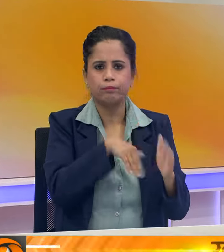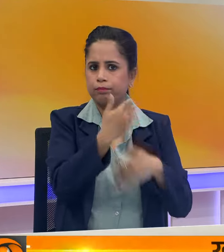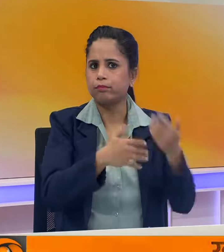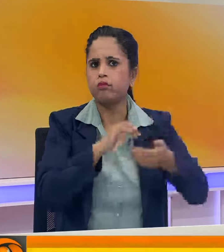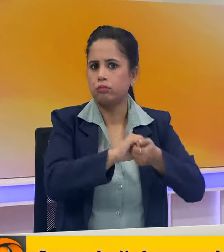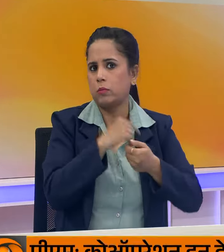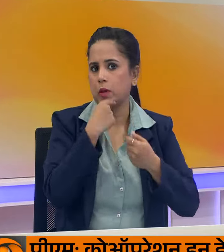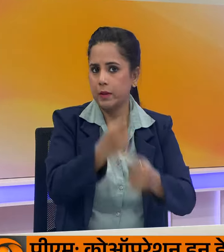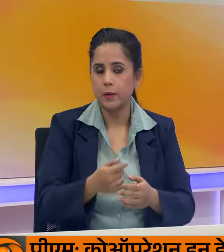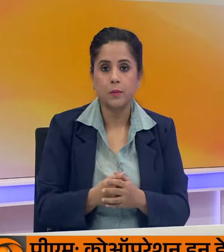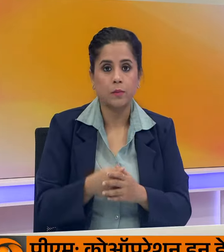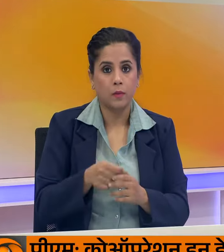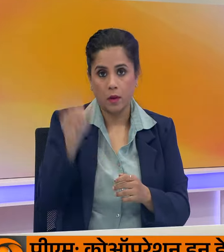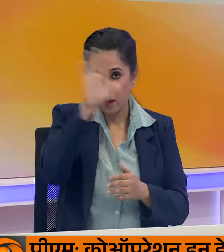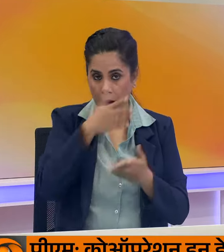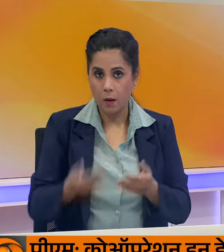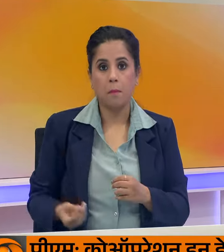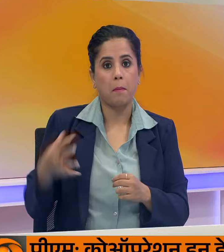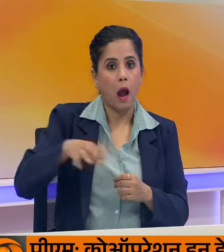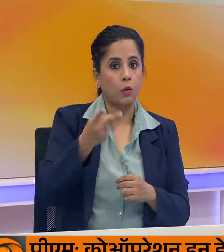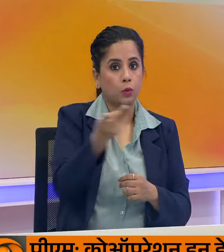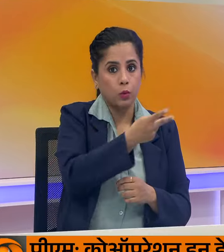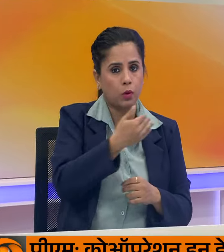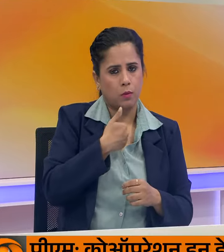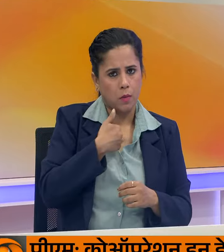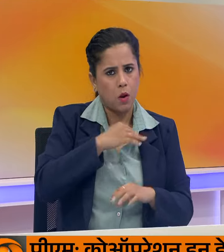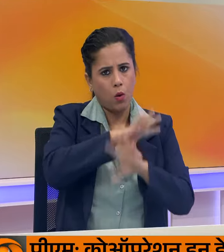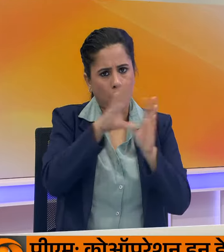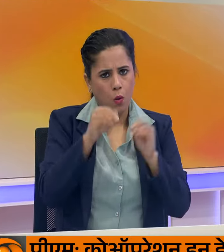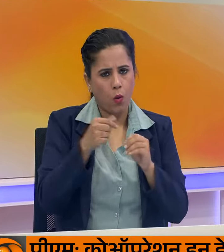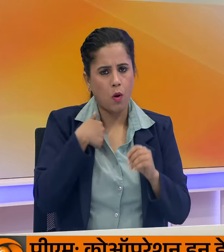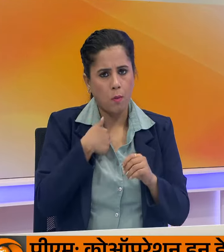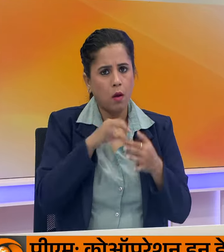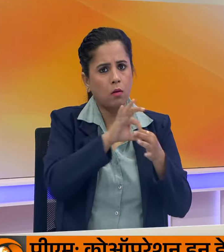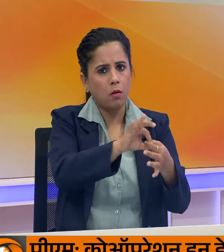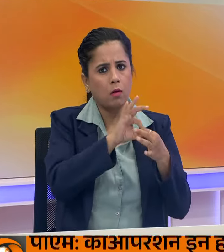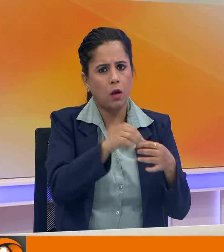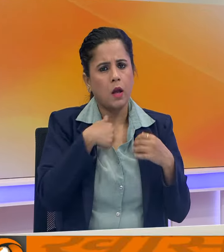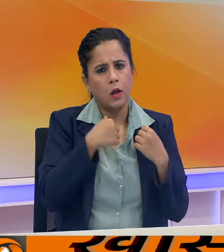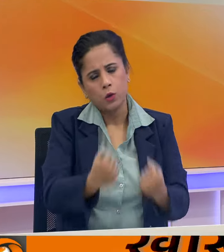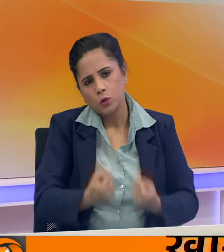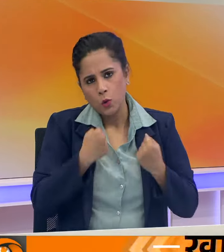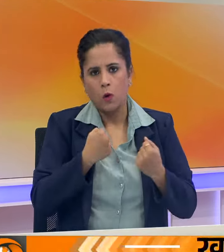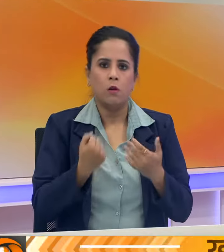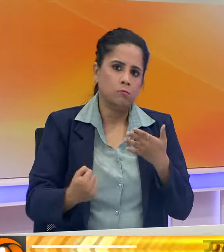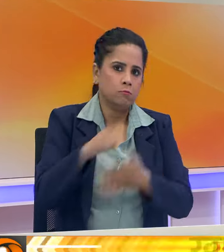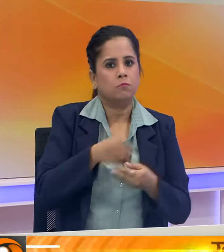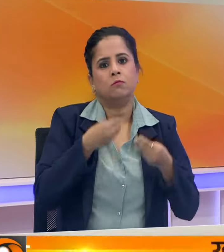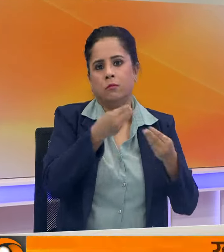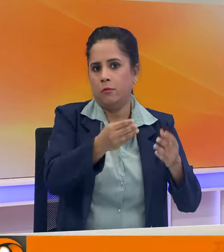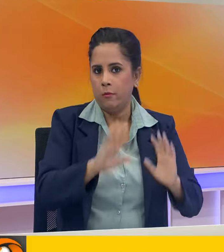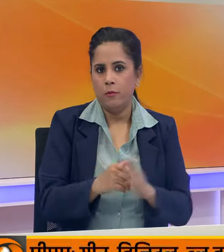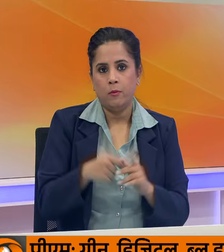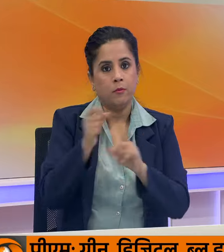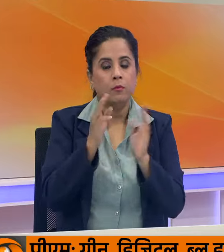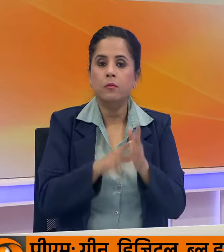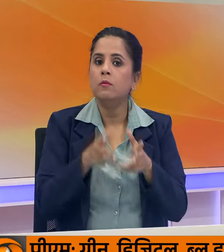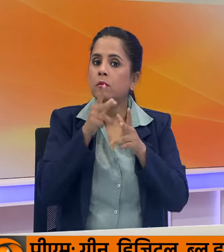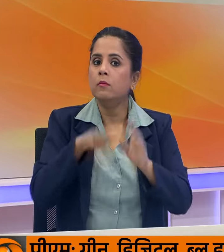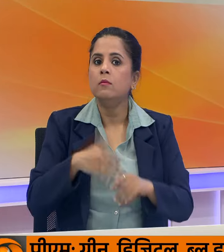हुए कहा कि भारत बांग्लादेश के साथ अपने संबंधों को अत्यधिक प्राथमिकता देता है पीएम मोदी ने